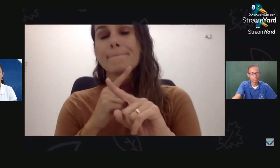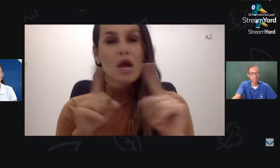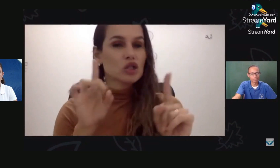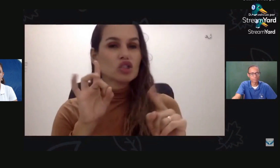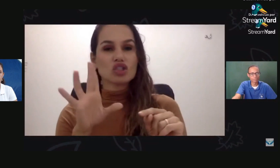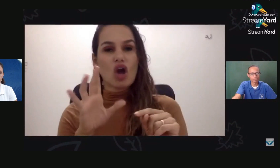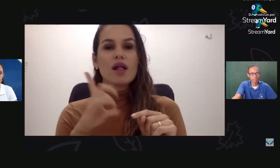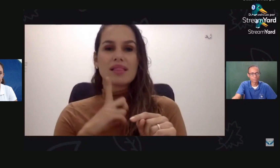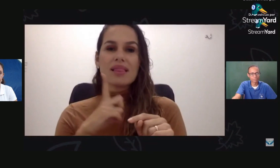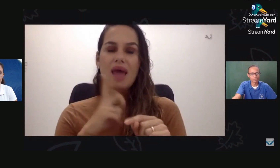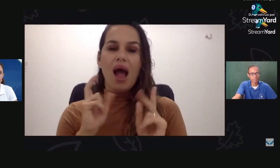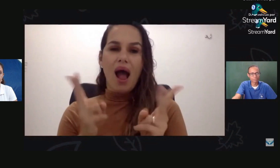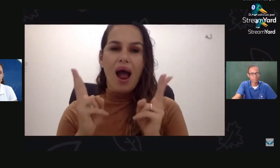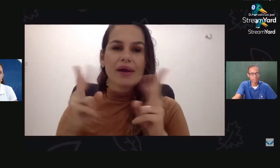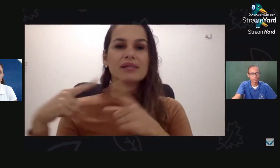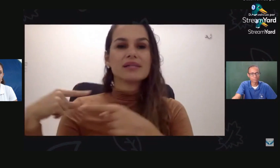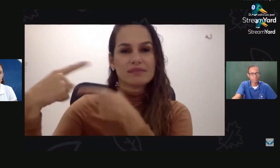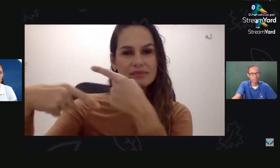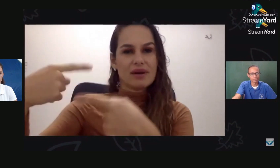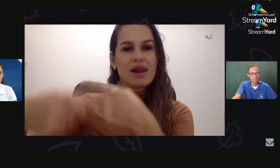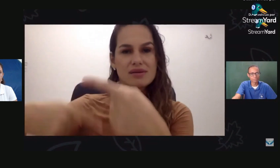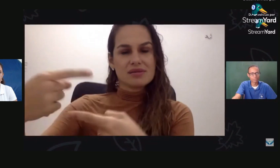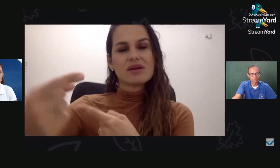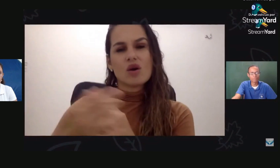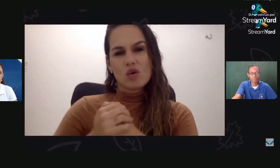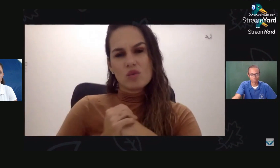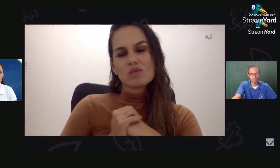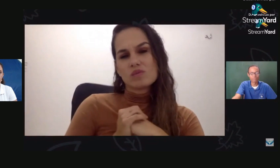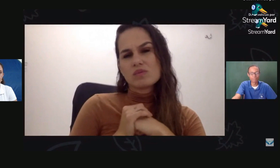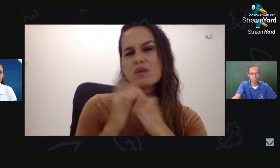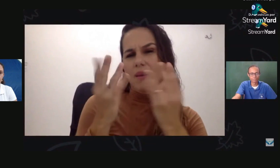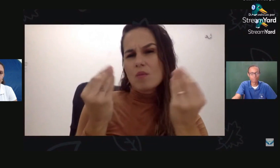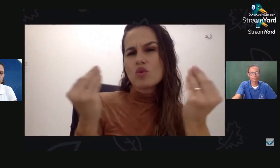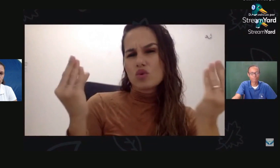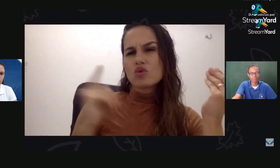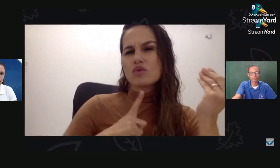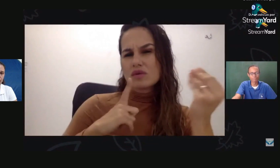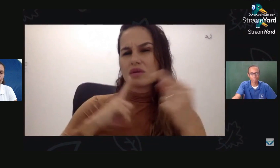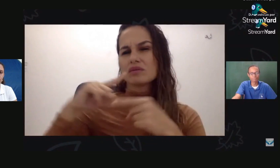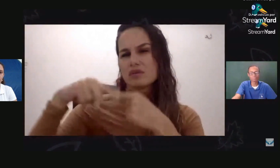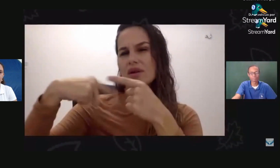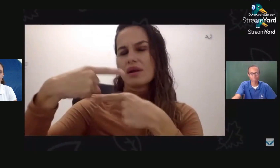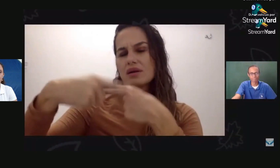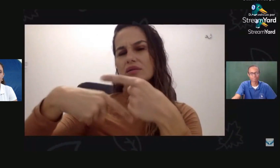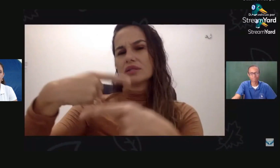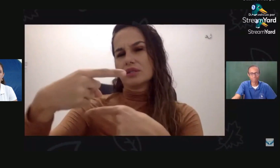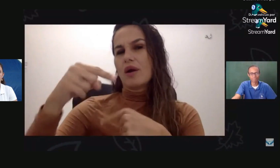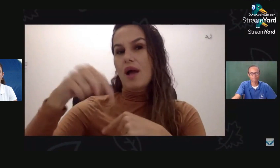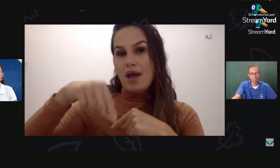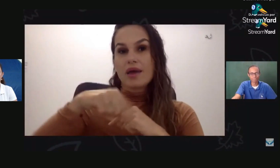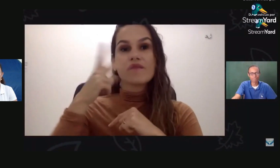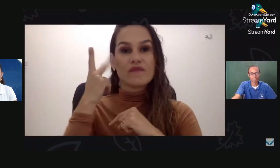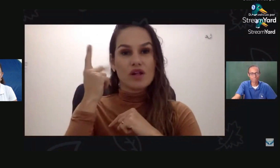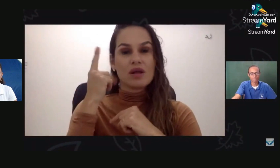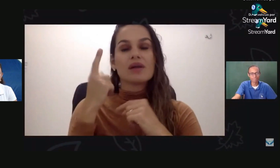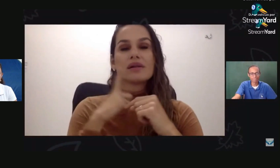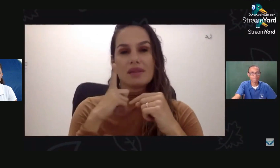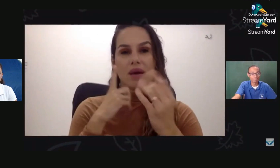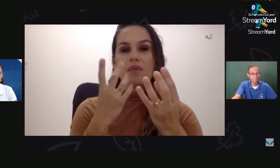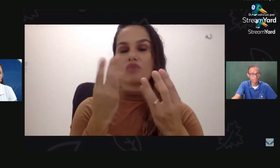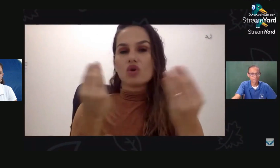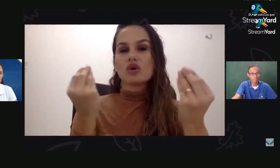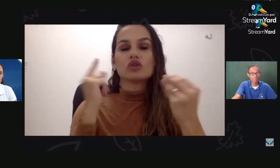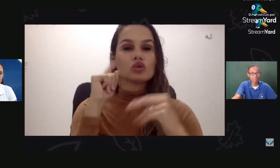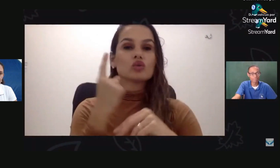motivos, então, de doença. Mas nós temos ainda alguns surdos, né, por conta da genética e outras